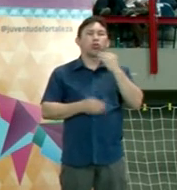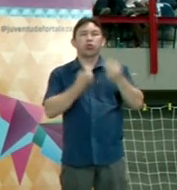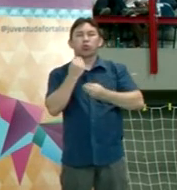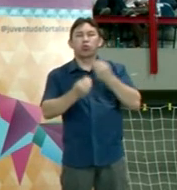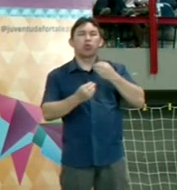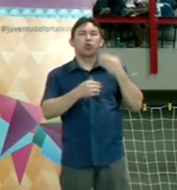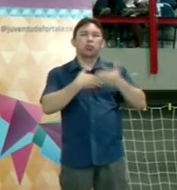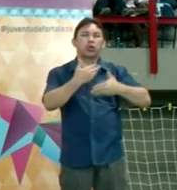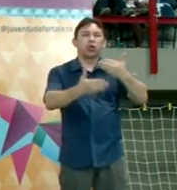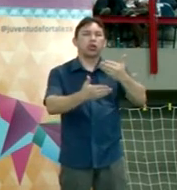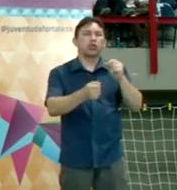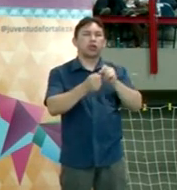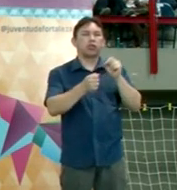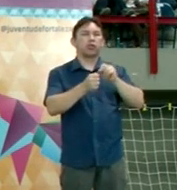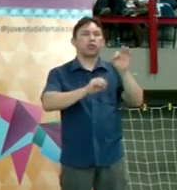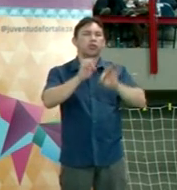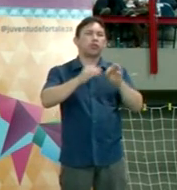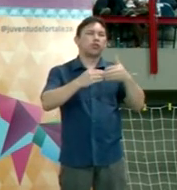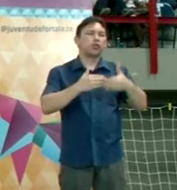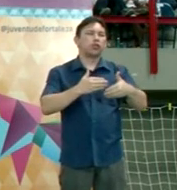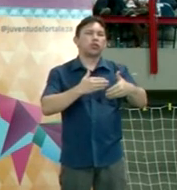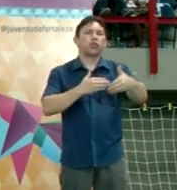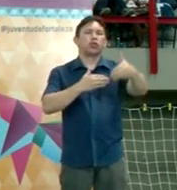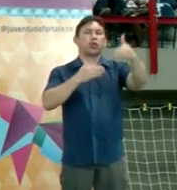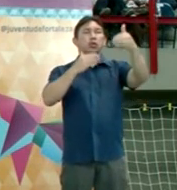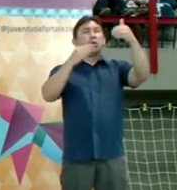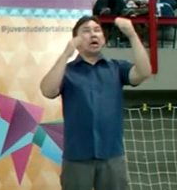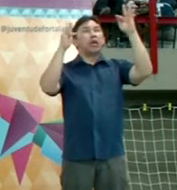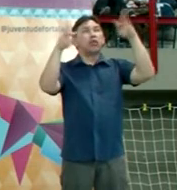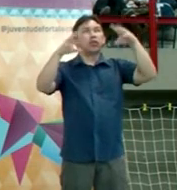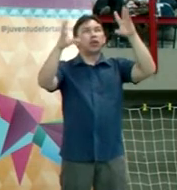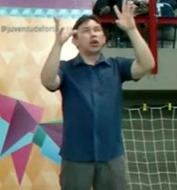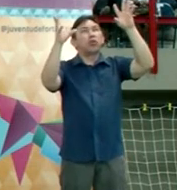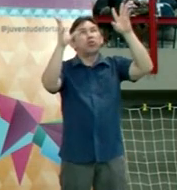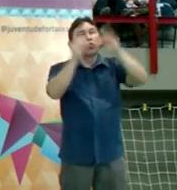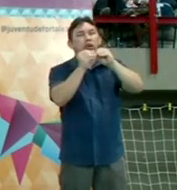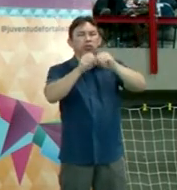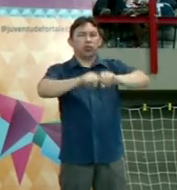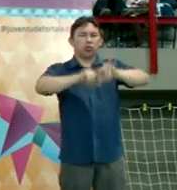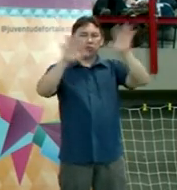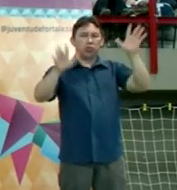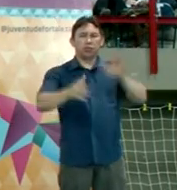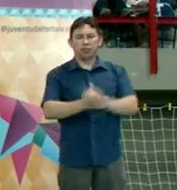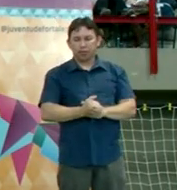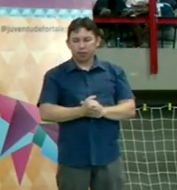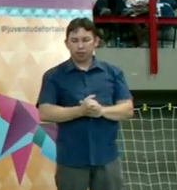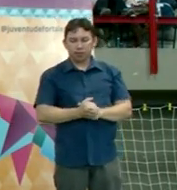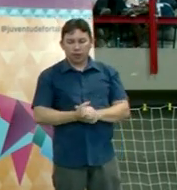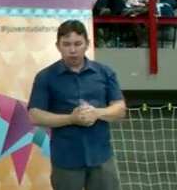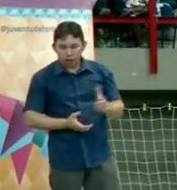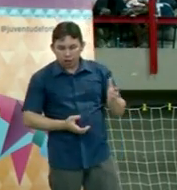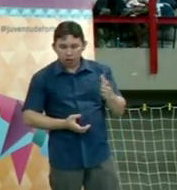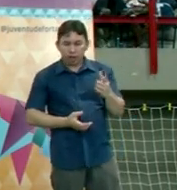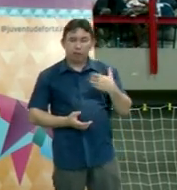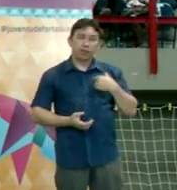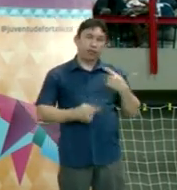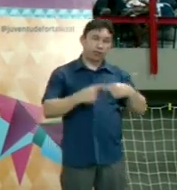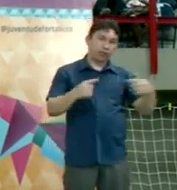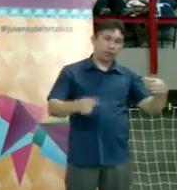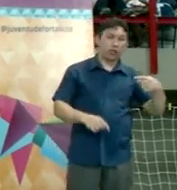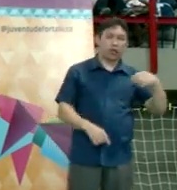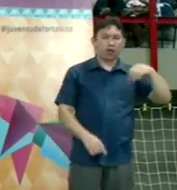da gente vai se desenvolver e falo mais sobre isso um pouquinho no final. Bom, pedi para vocês ficarem atentos aí na